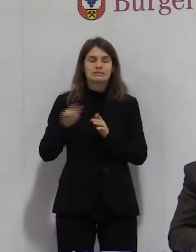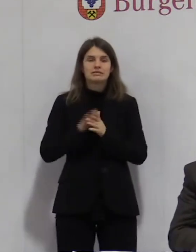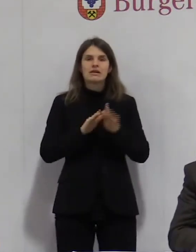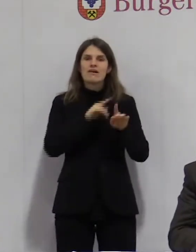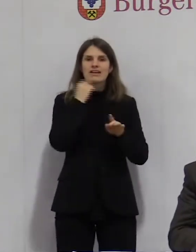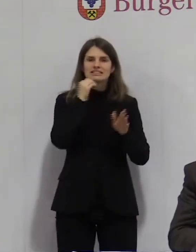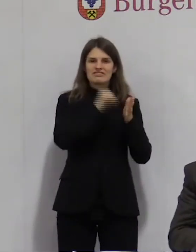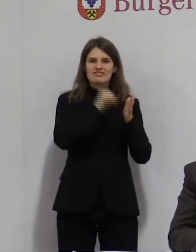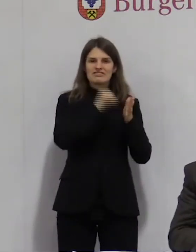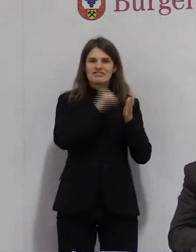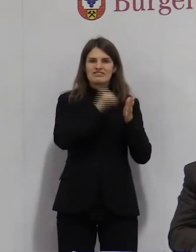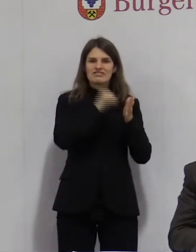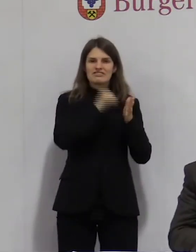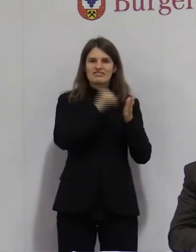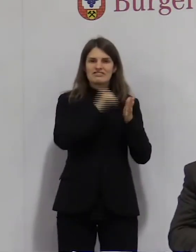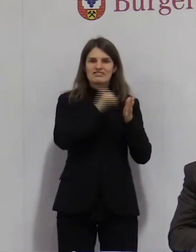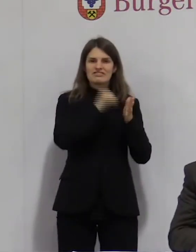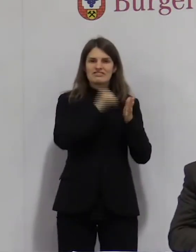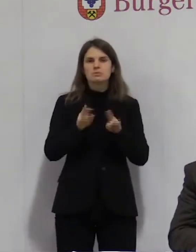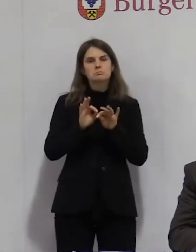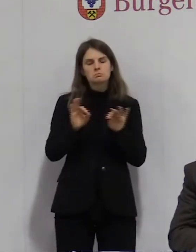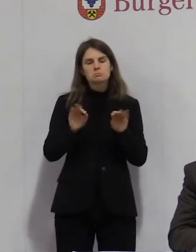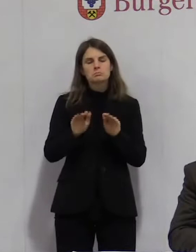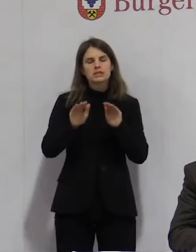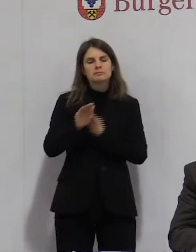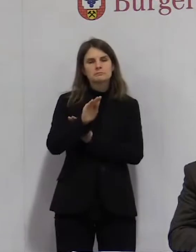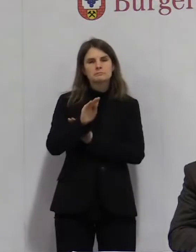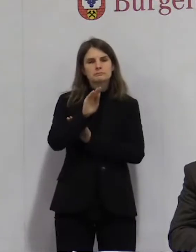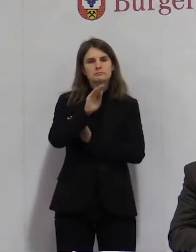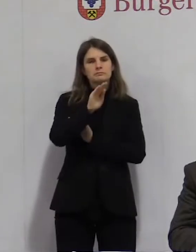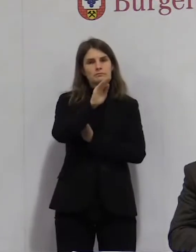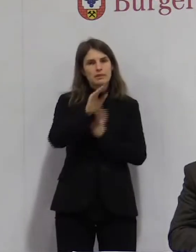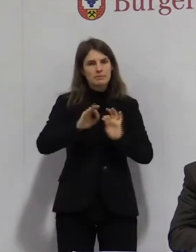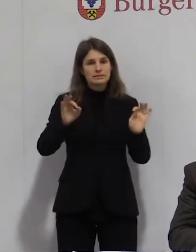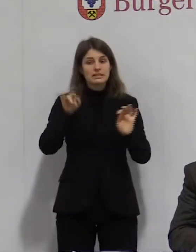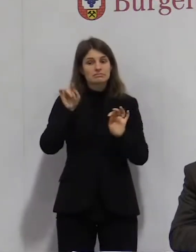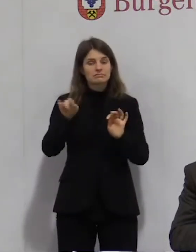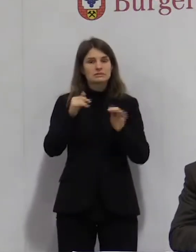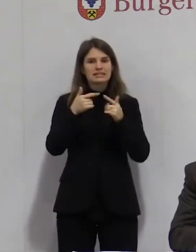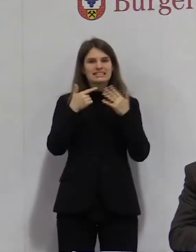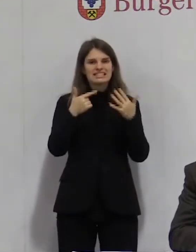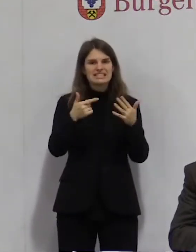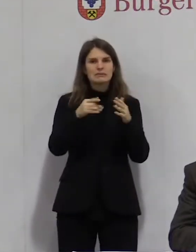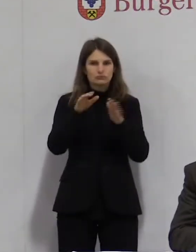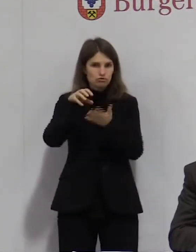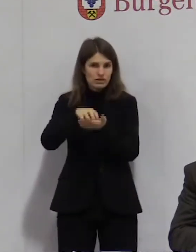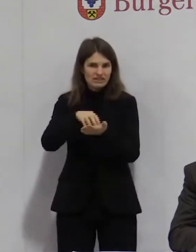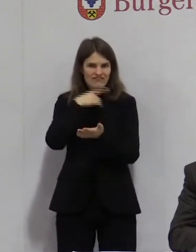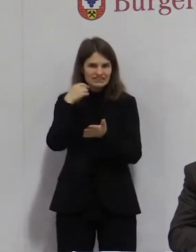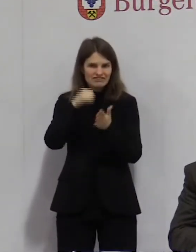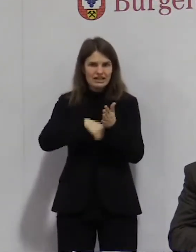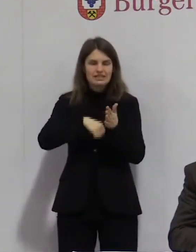sagen, ja, wir sind da auf einem sehr guten Weg. Wir haben jetzt eine 7-Tage-Inzidenz jetzt nur von der Stadt, ne,